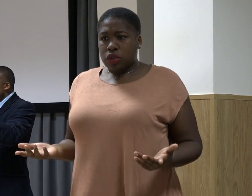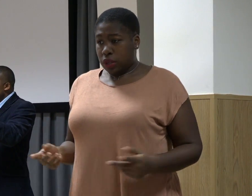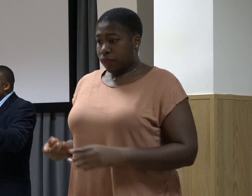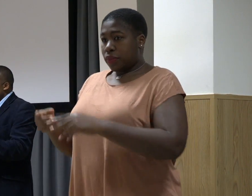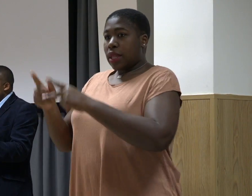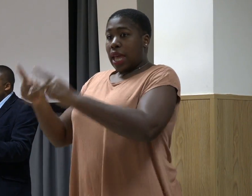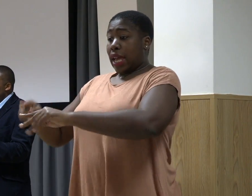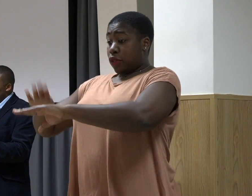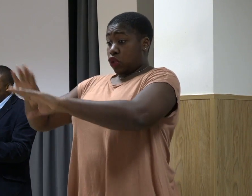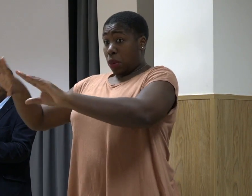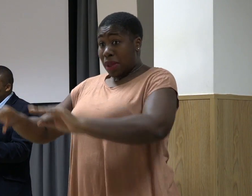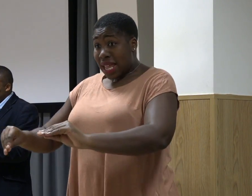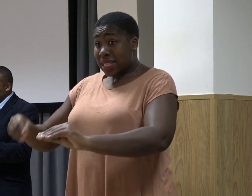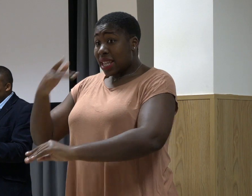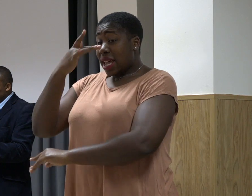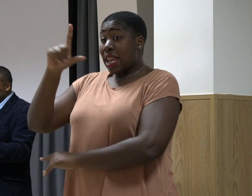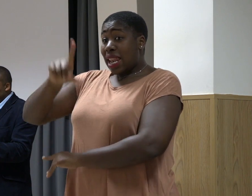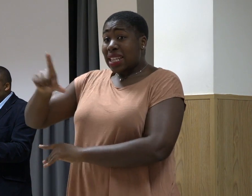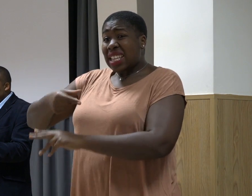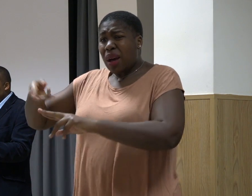enterré depuis 4 jours.